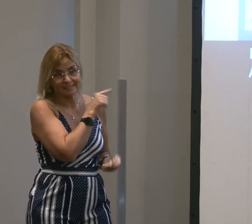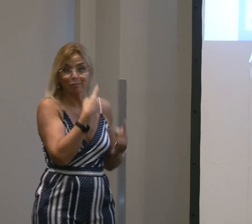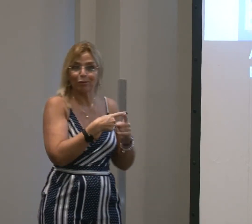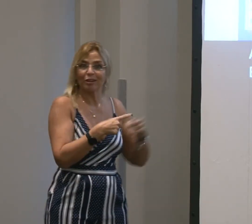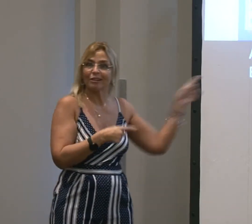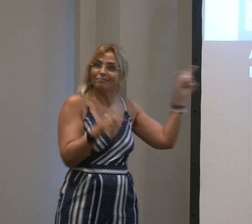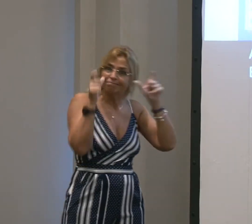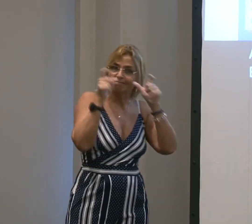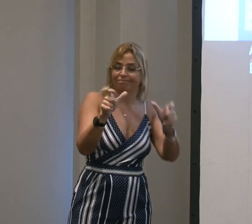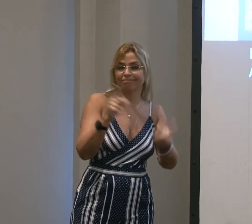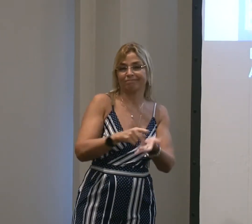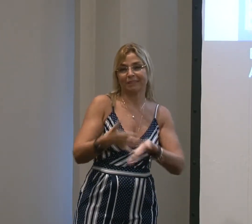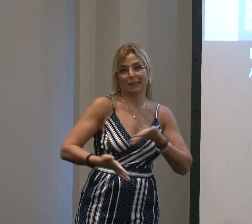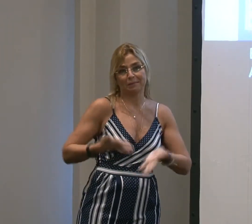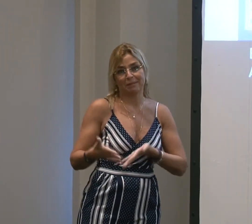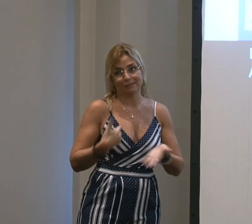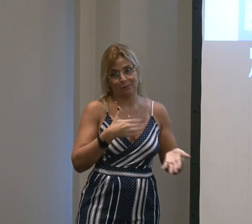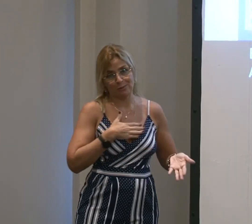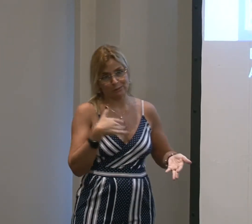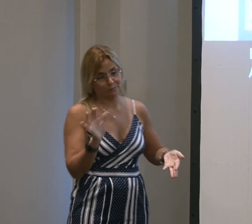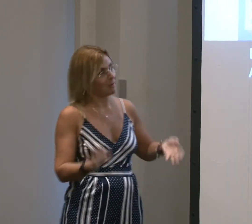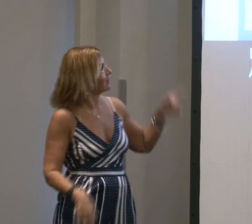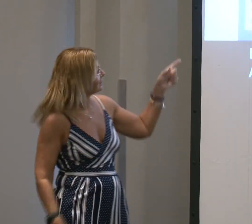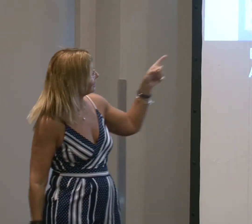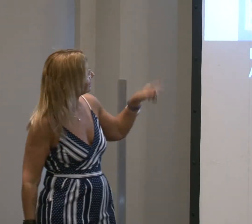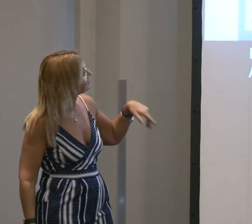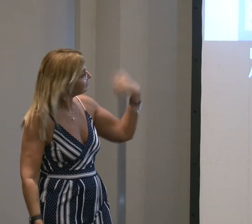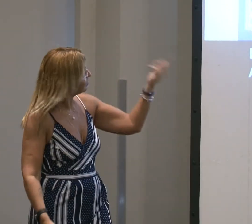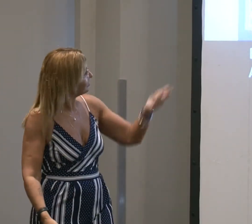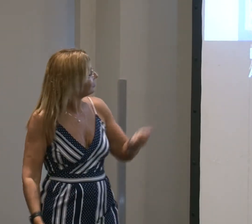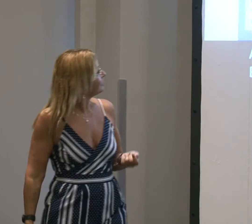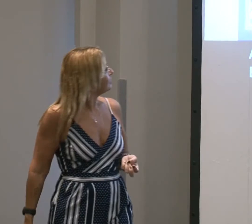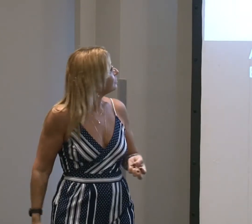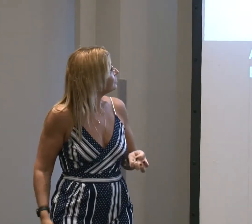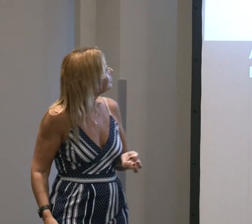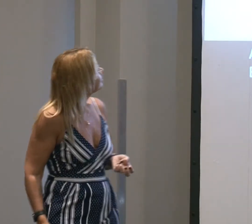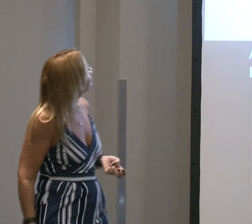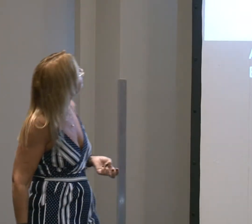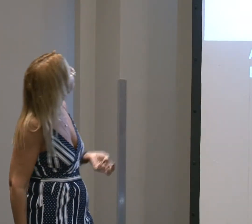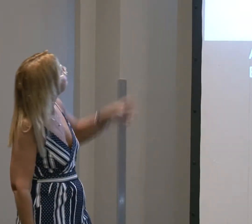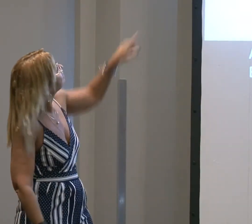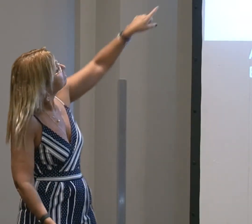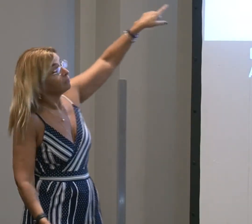acabem compartilhando vivências. E é a parte que eu mais gosto, inclusive, é essa parte da liga.